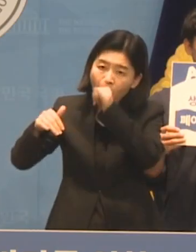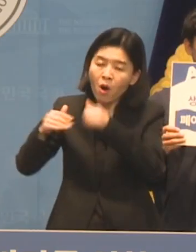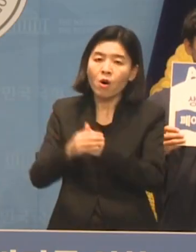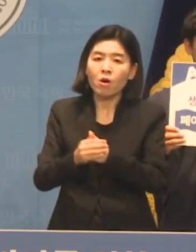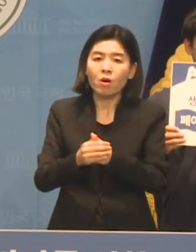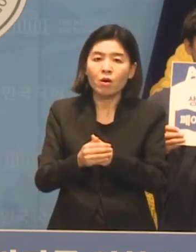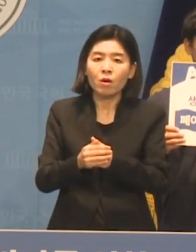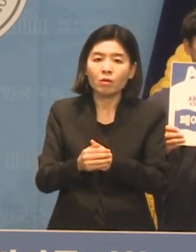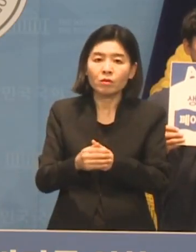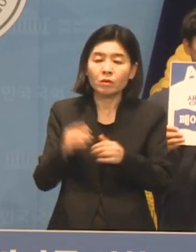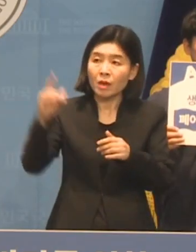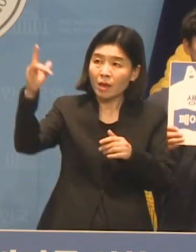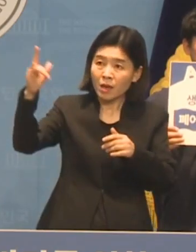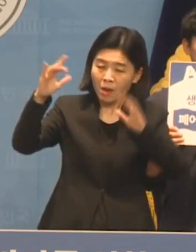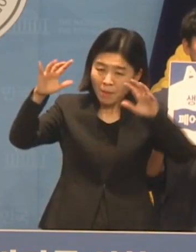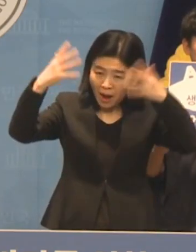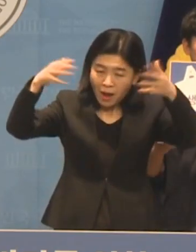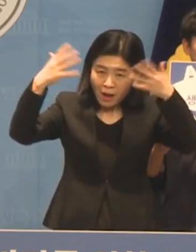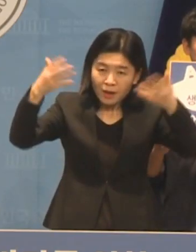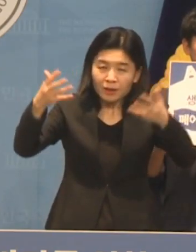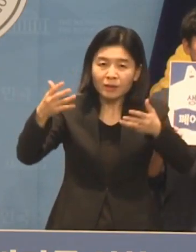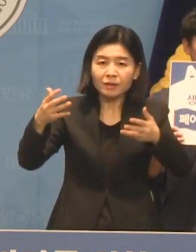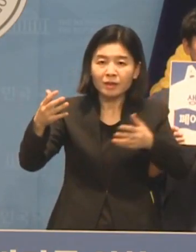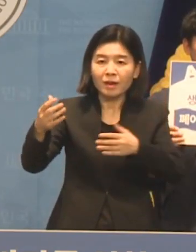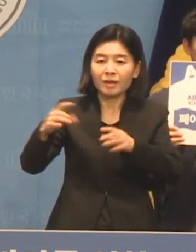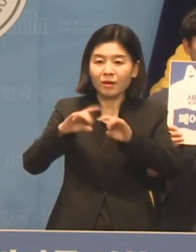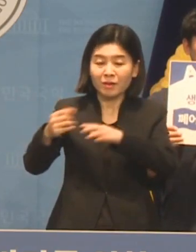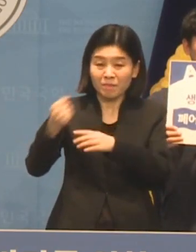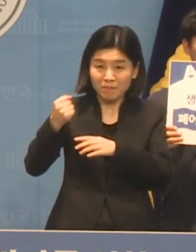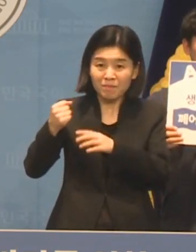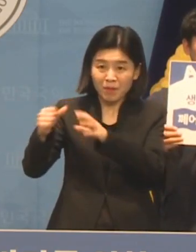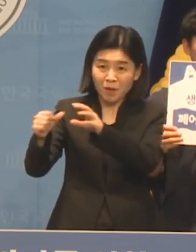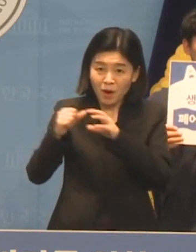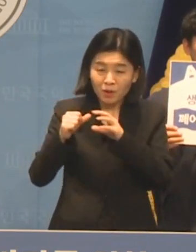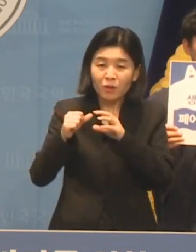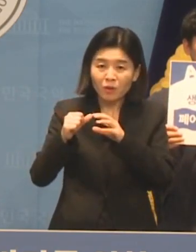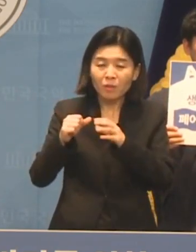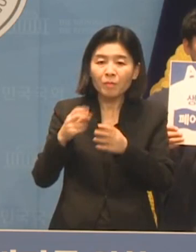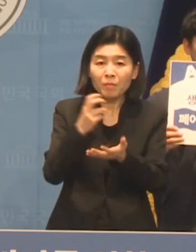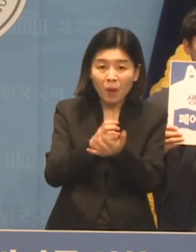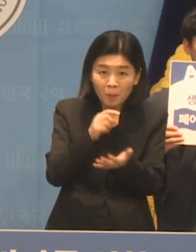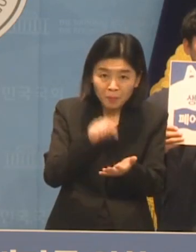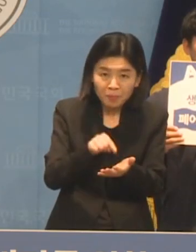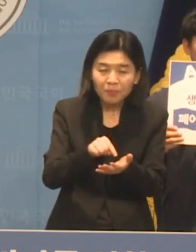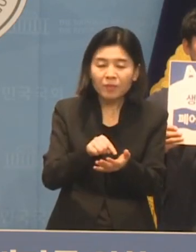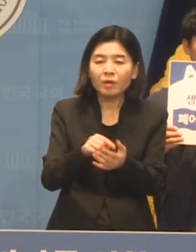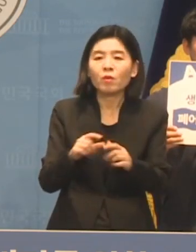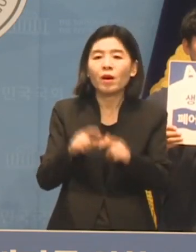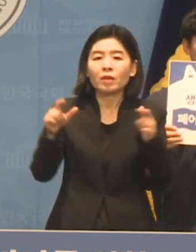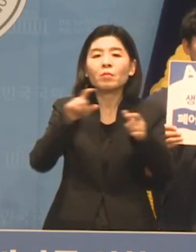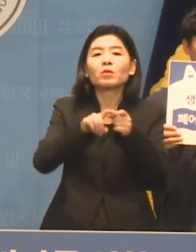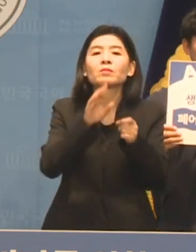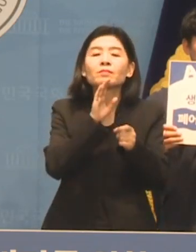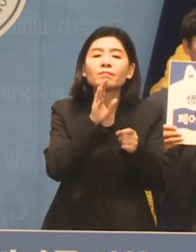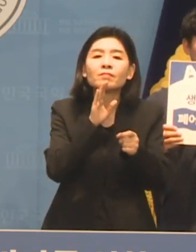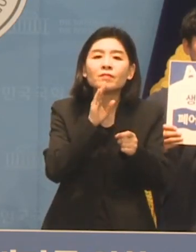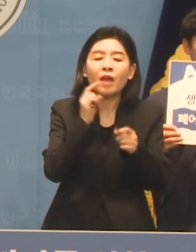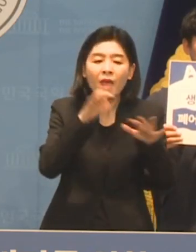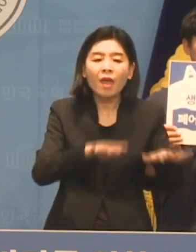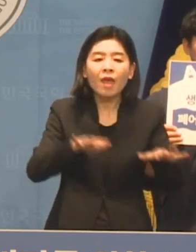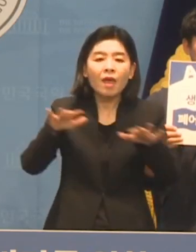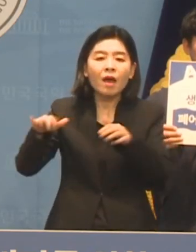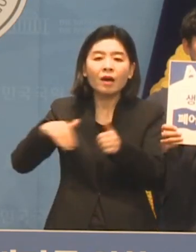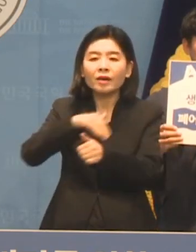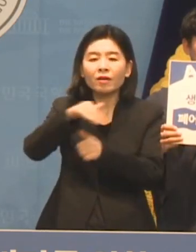제정된 해상풍력 특별법은 해상풍력이라는 재생에너지의 확대를 촉진하기 위한 법이지만 해양 생태계의 수용량을